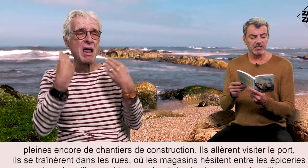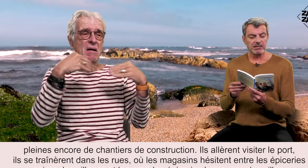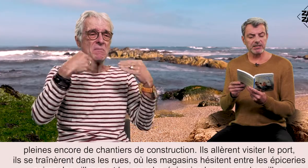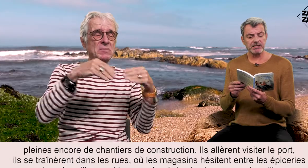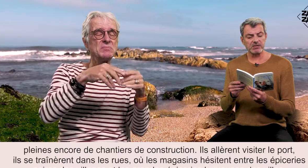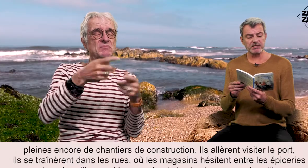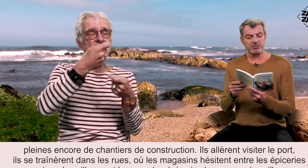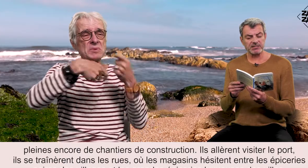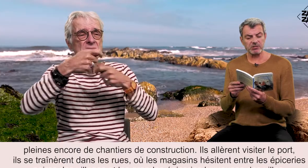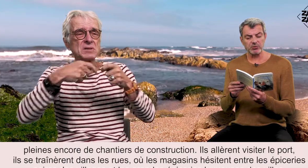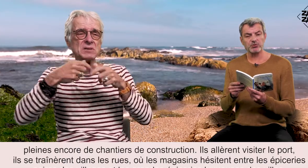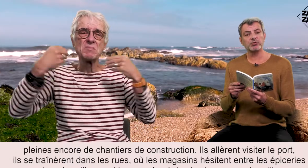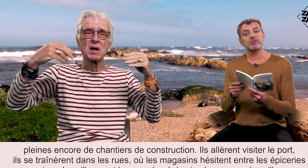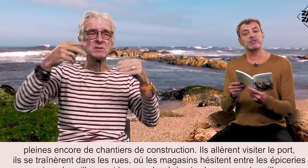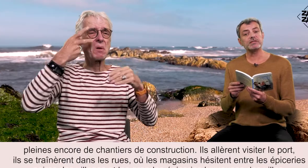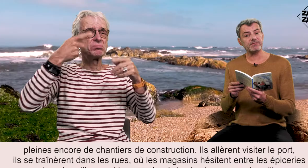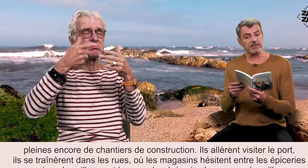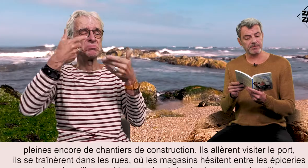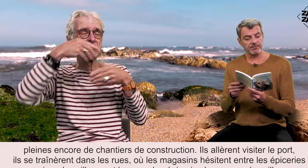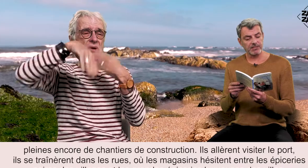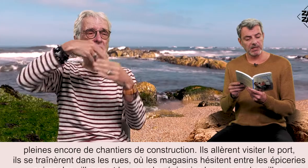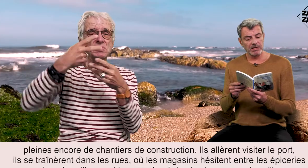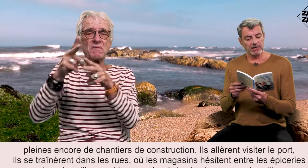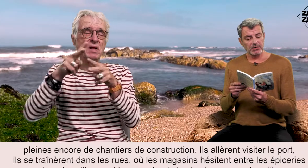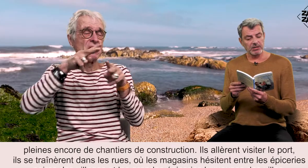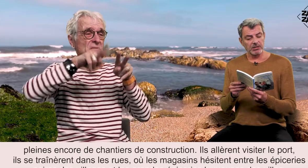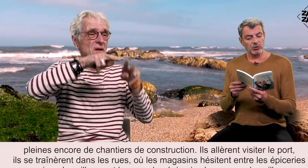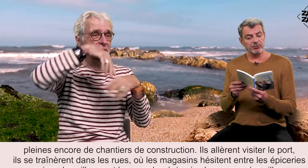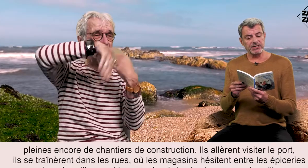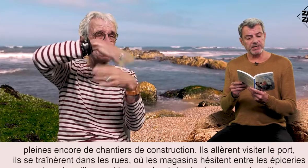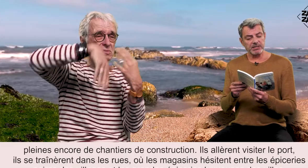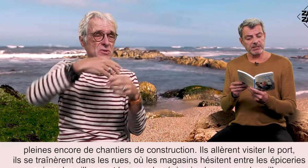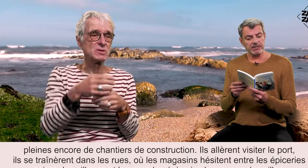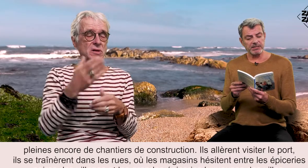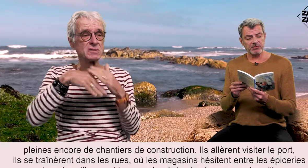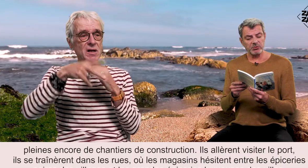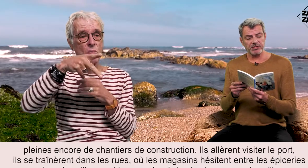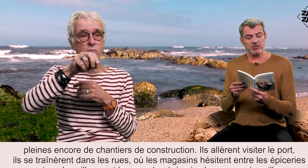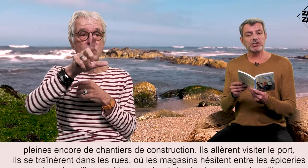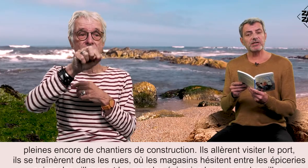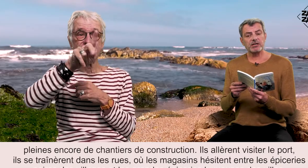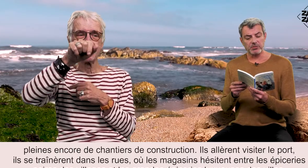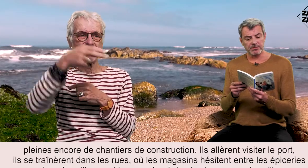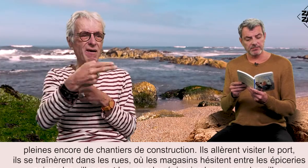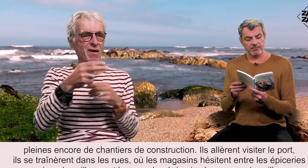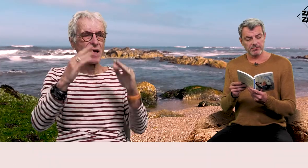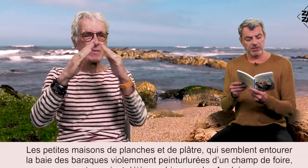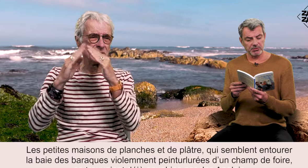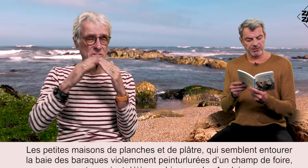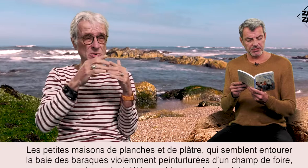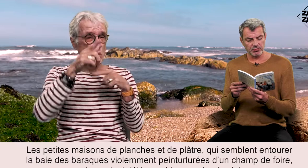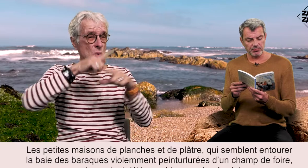villages et les grandes épiceries luxueuses des villes. Au Pouligain, il n'y avait plus un seul chalet à louer.